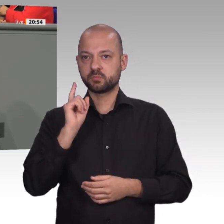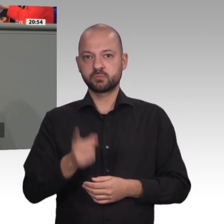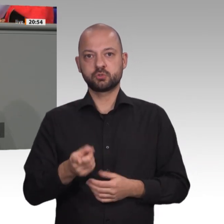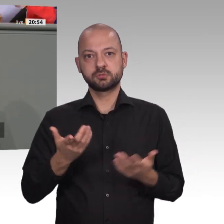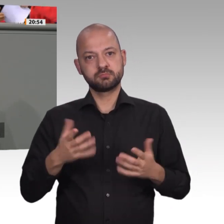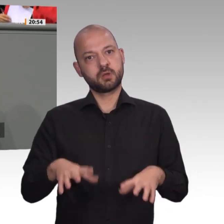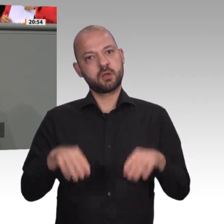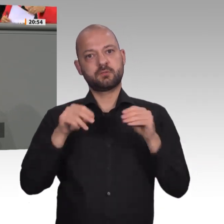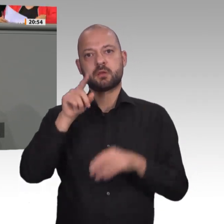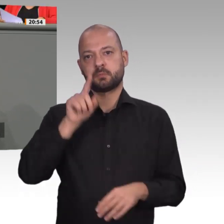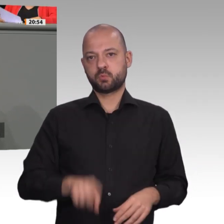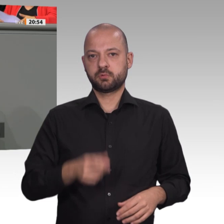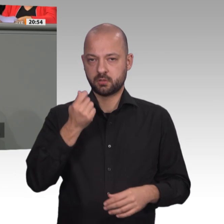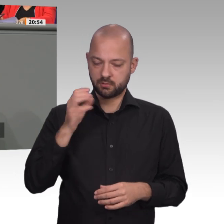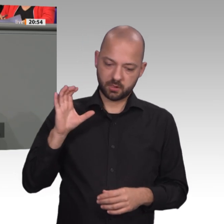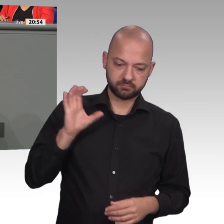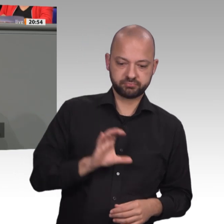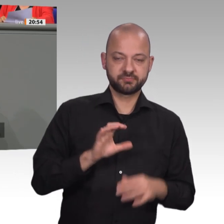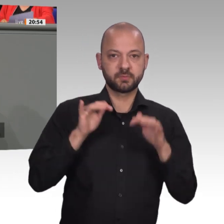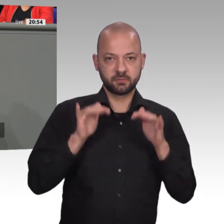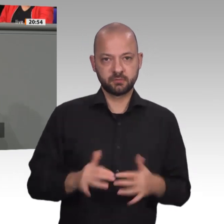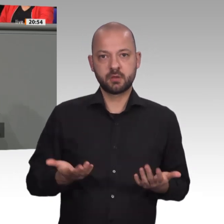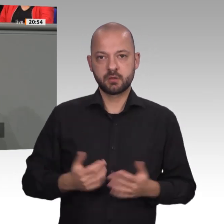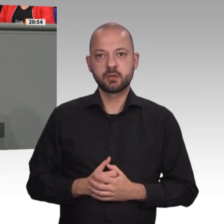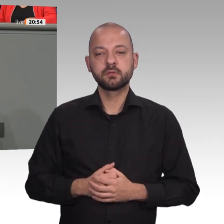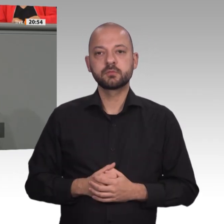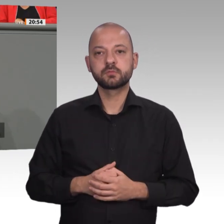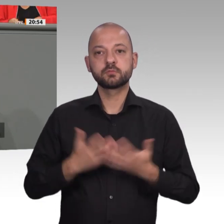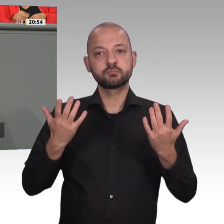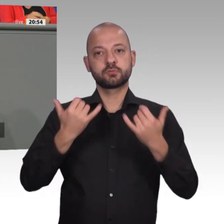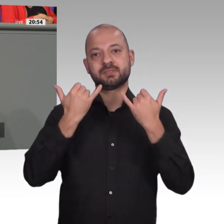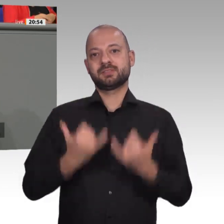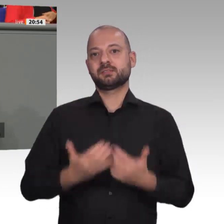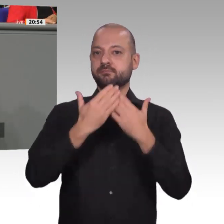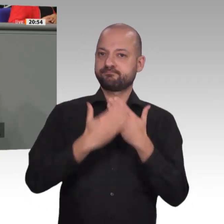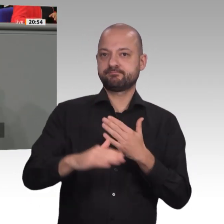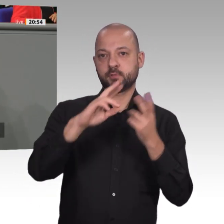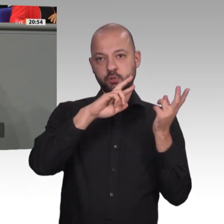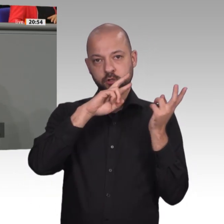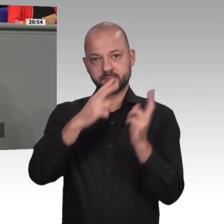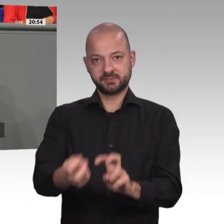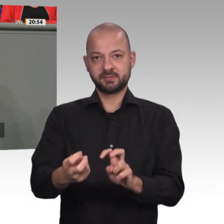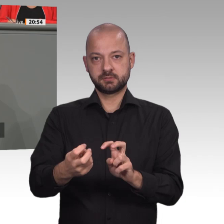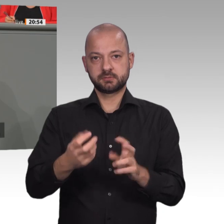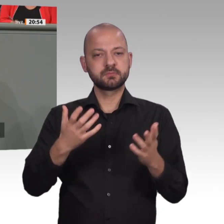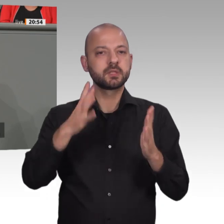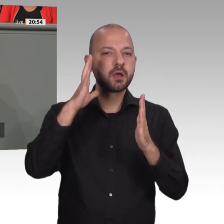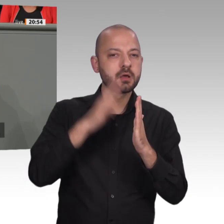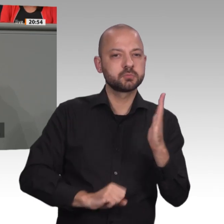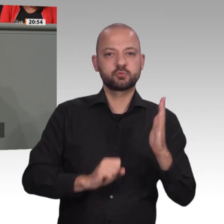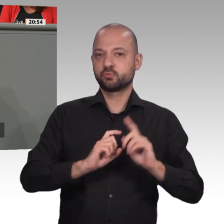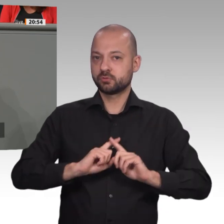Rente stattfinden. Der Bund übernimmt für diese einmalige Umstellung die Kosten. Mit dem Bundesteilhabegesetz stärken